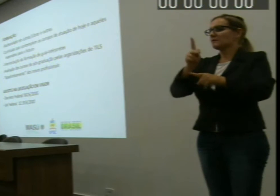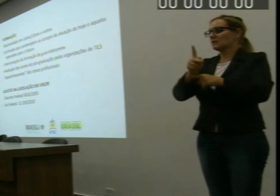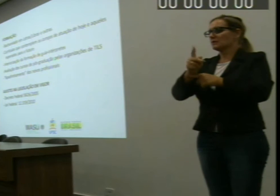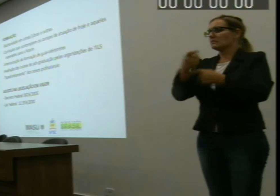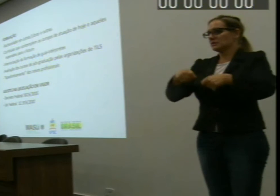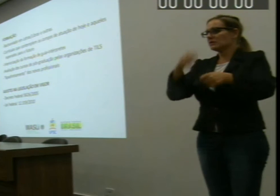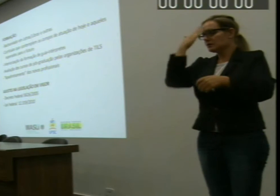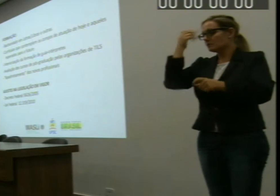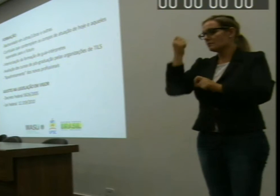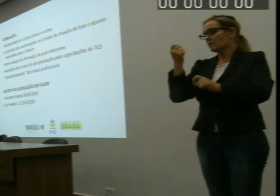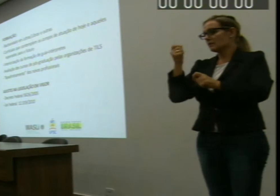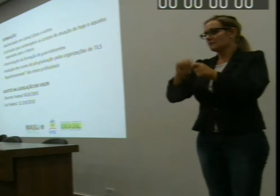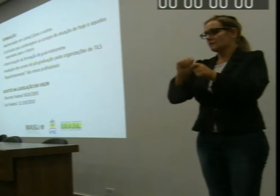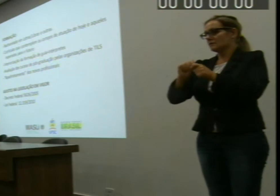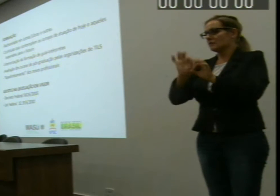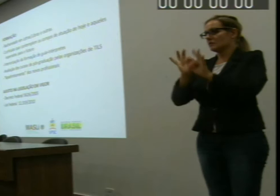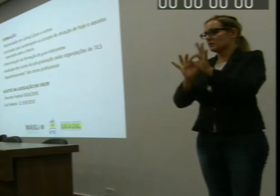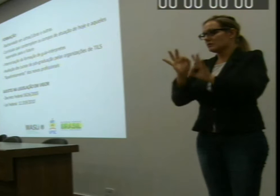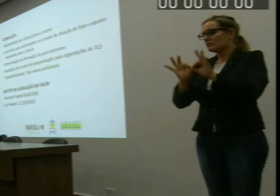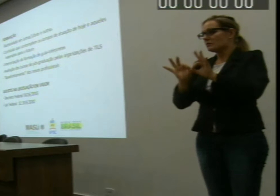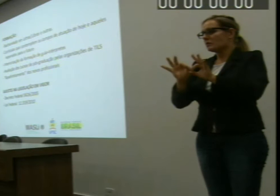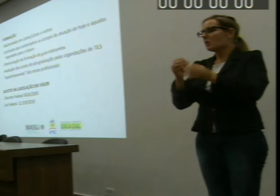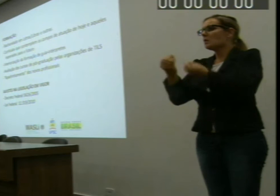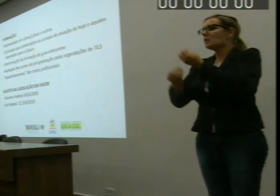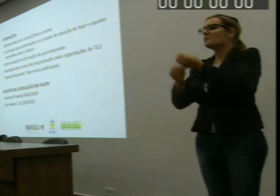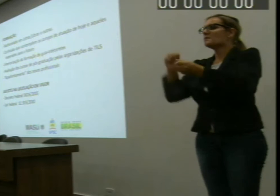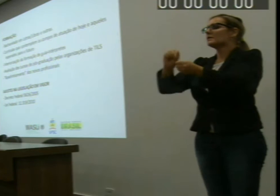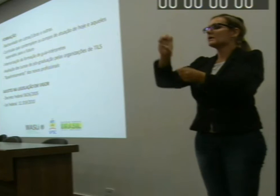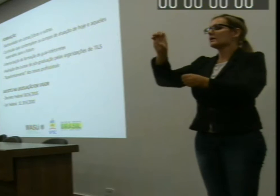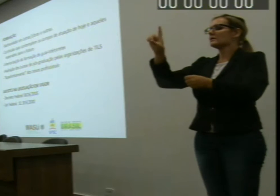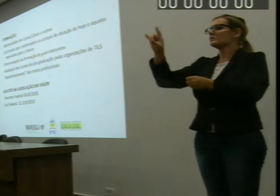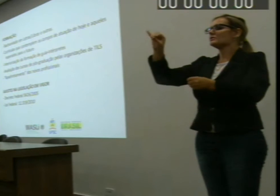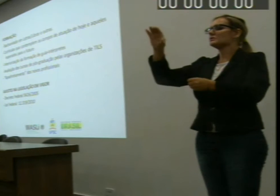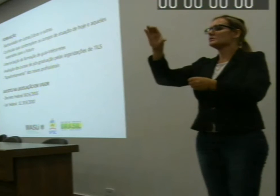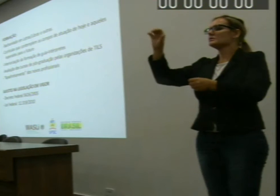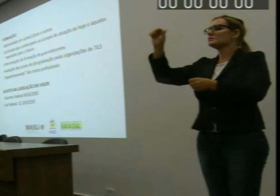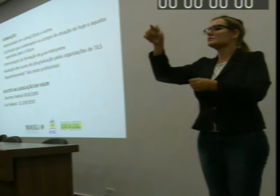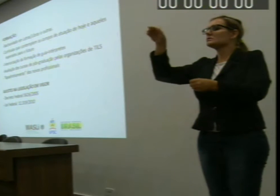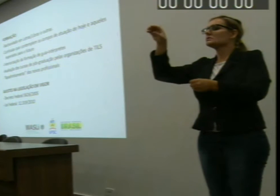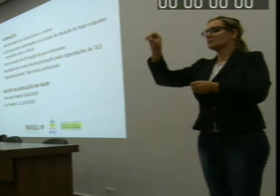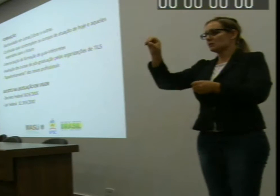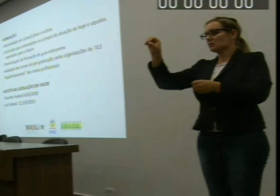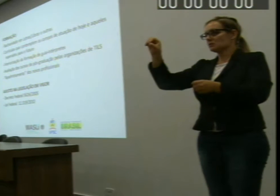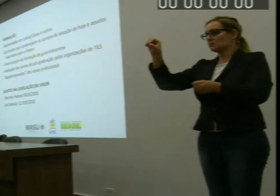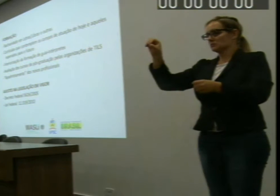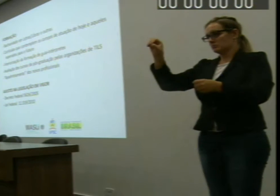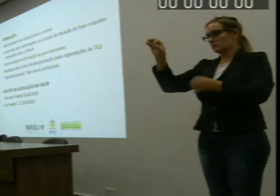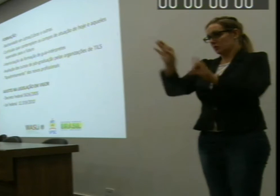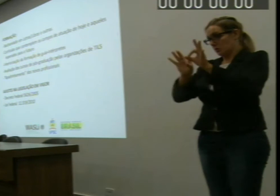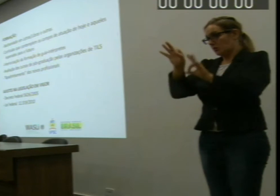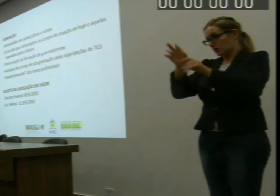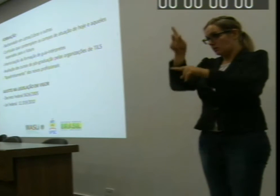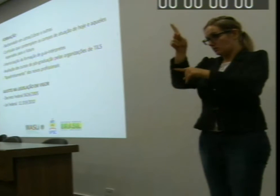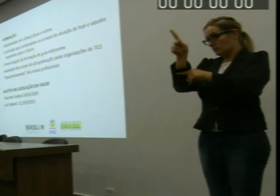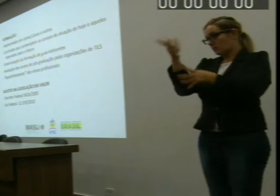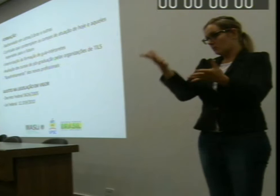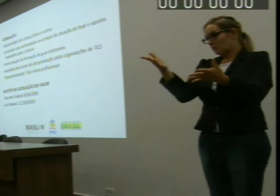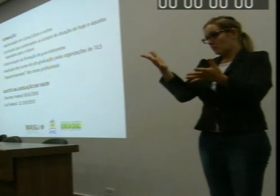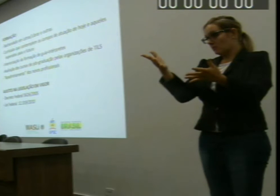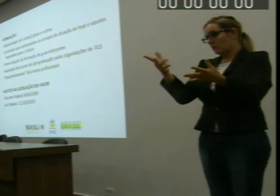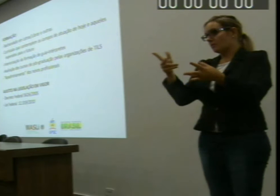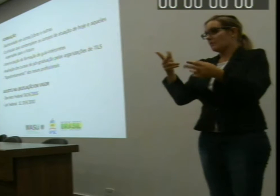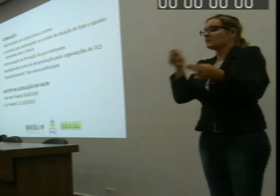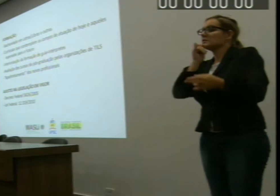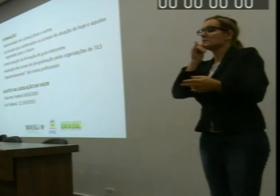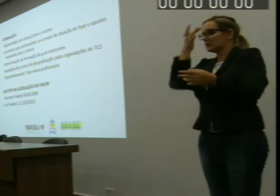de inglês como que ele faz a edição do do trabalho dele por meio de um editor de texto Word Por exemplo Microsoft